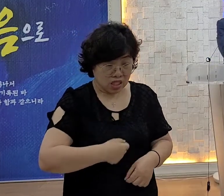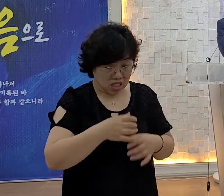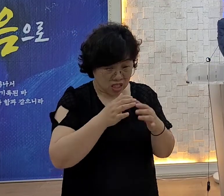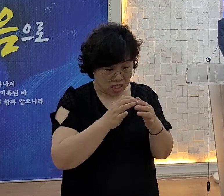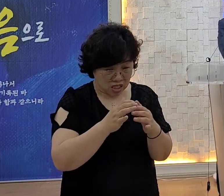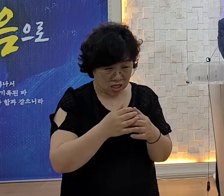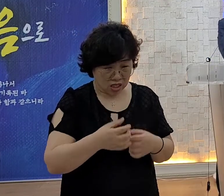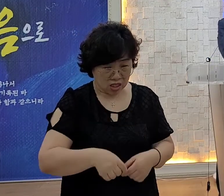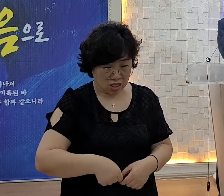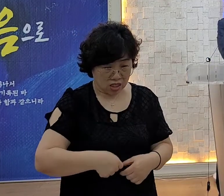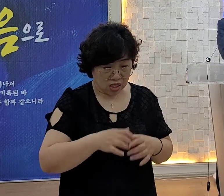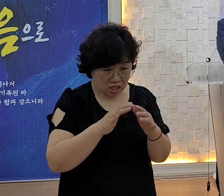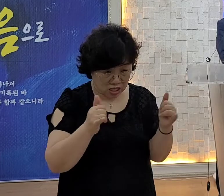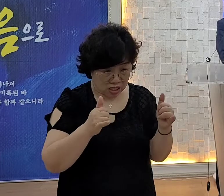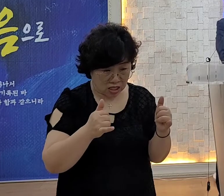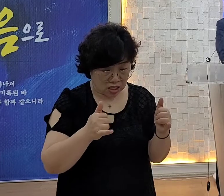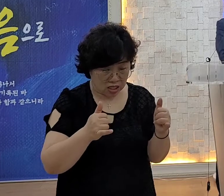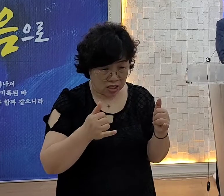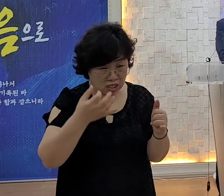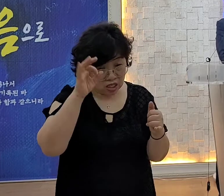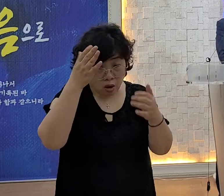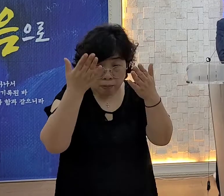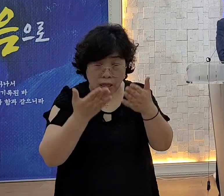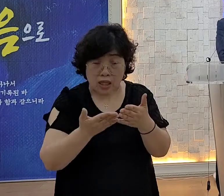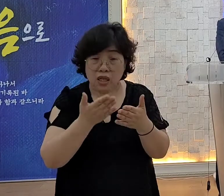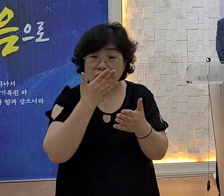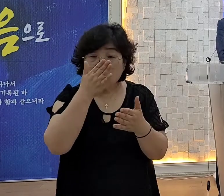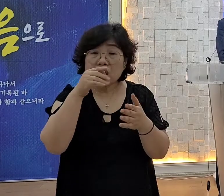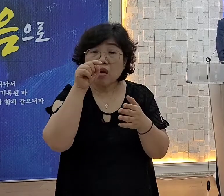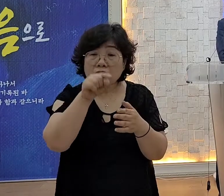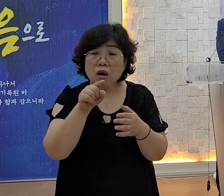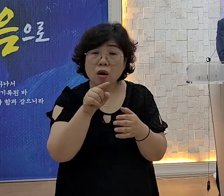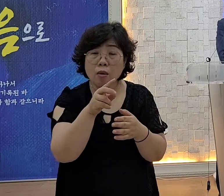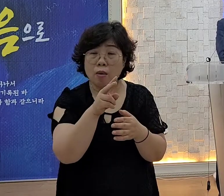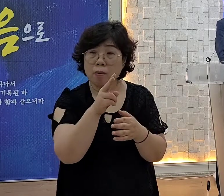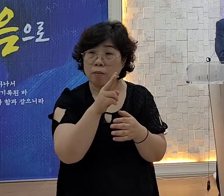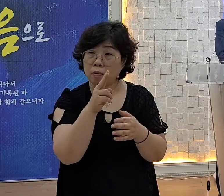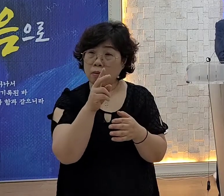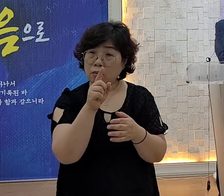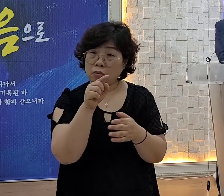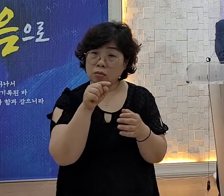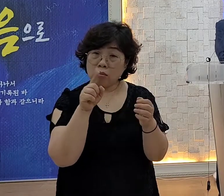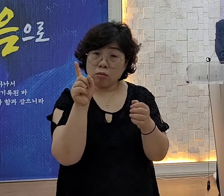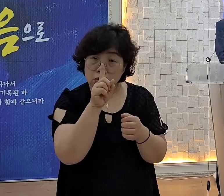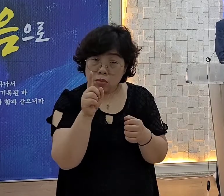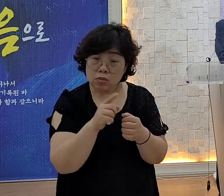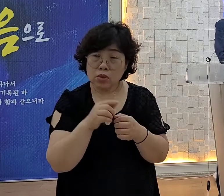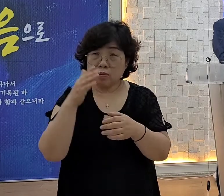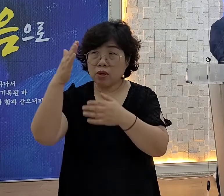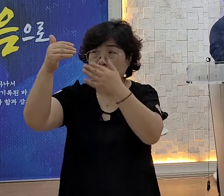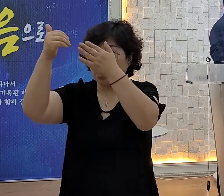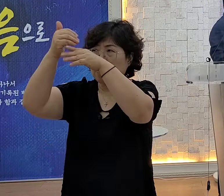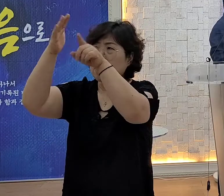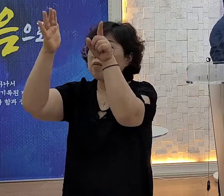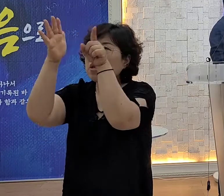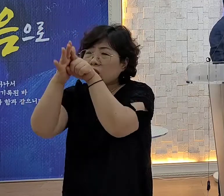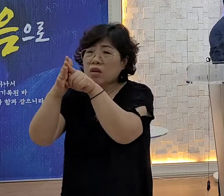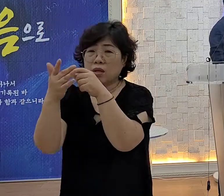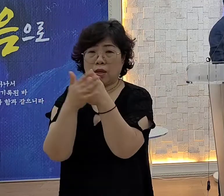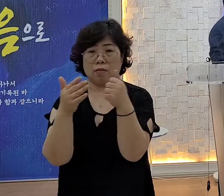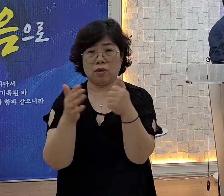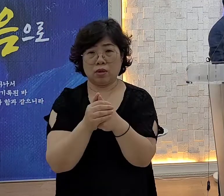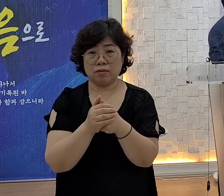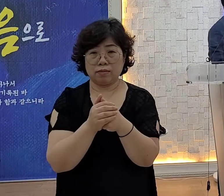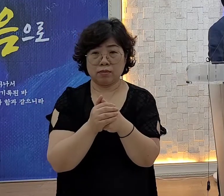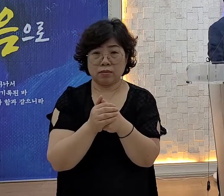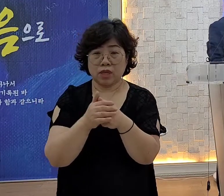하나님을 믿었기 때문이다. 여러분 이 믿음을 쉽게 생각하면 안 돼요. 여기